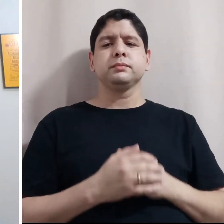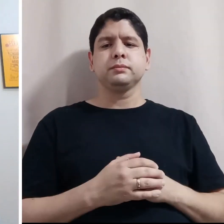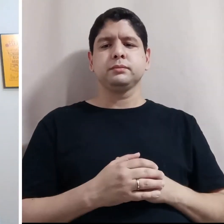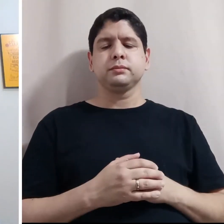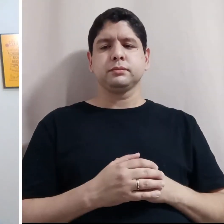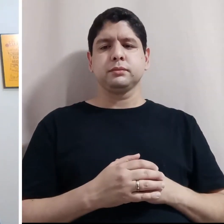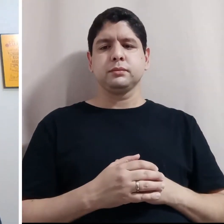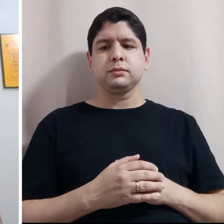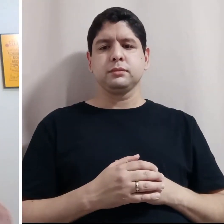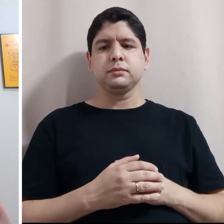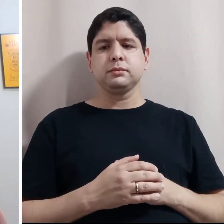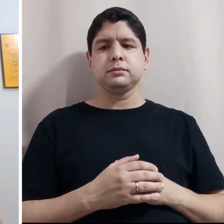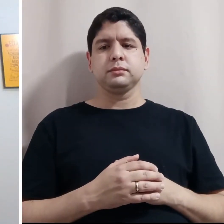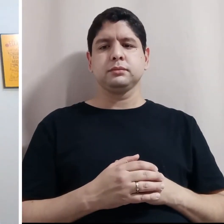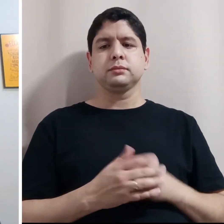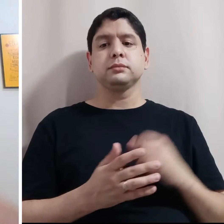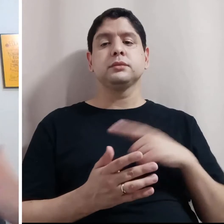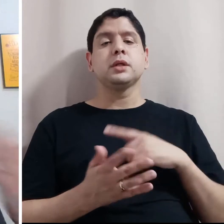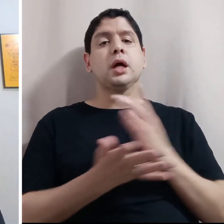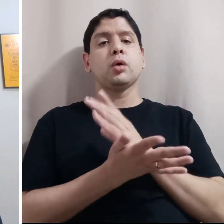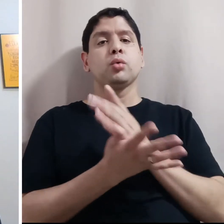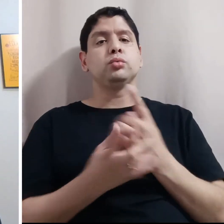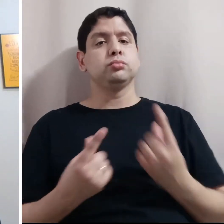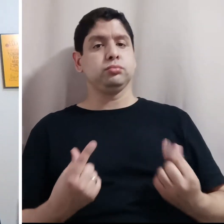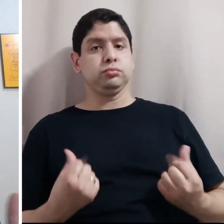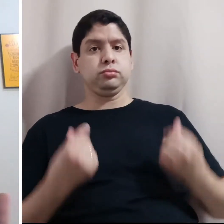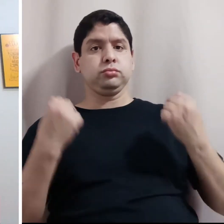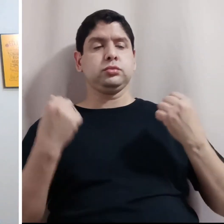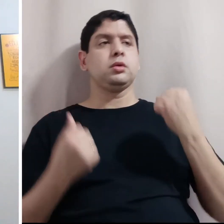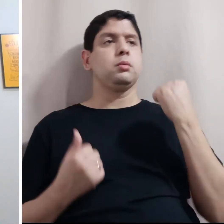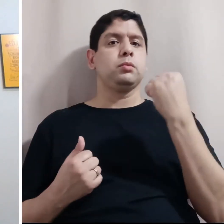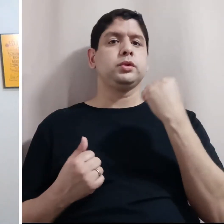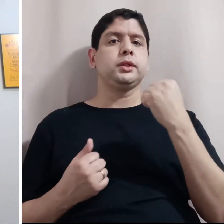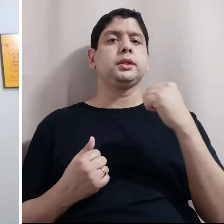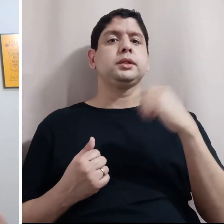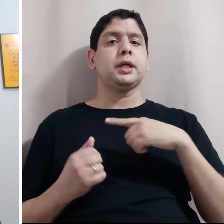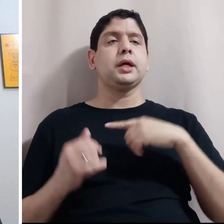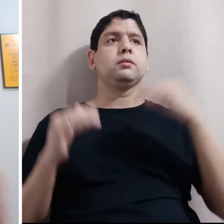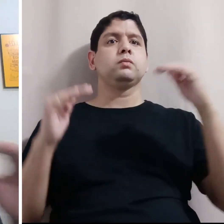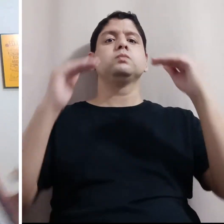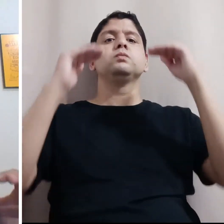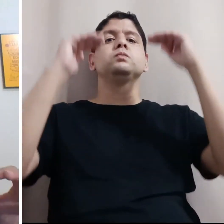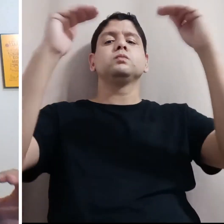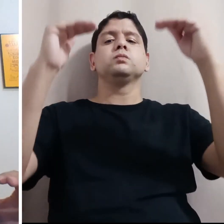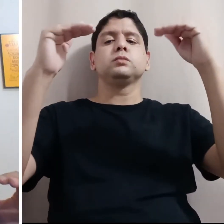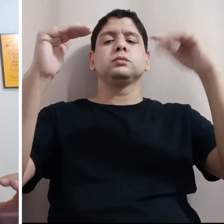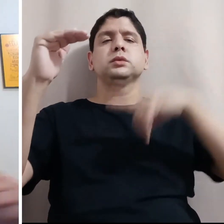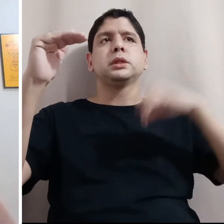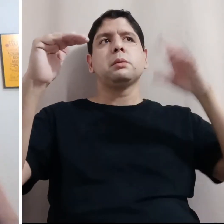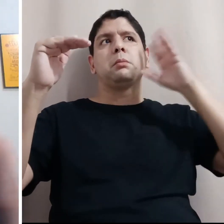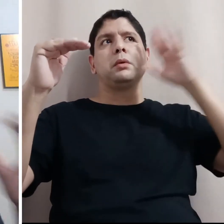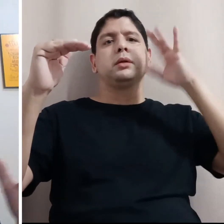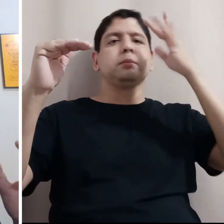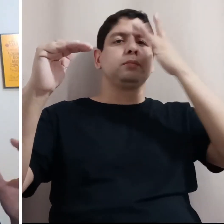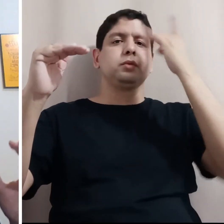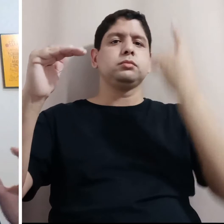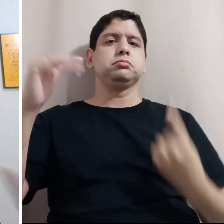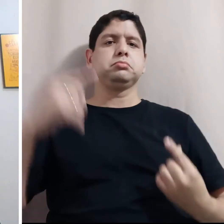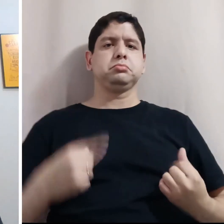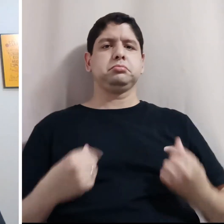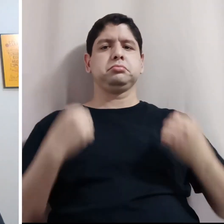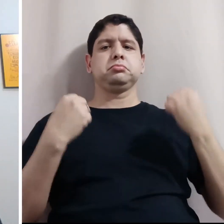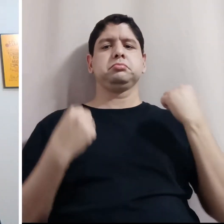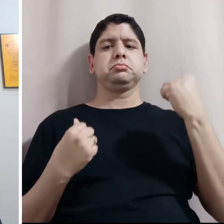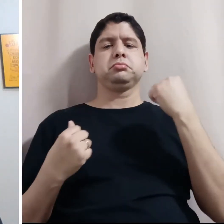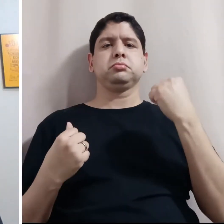se colocavam mais importantes do que outros, seja em termos de poder ou em termos de riqueza. Por exemplo, no topo, né, entre os mais ricos